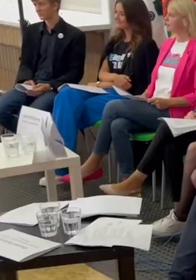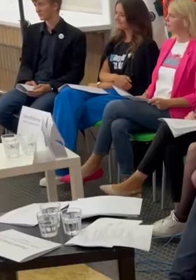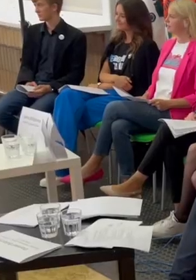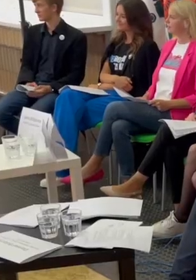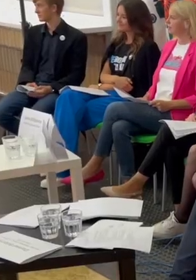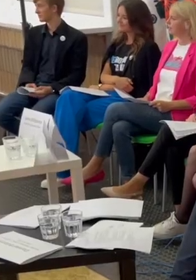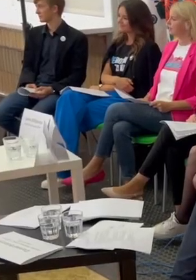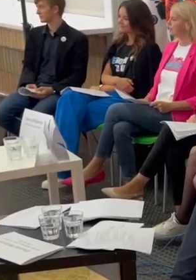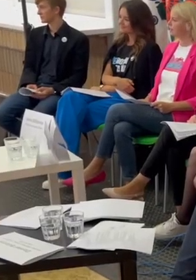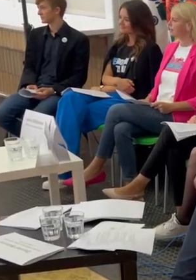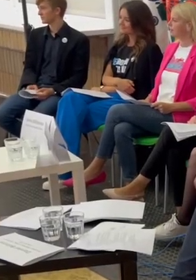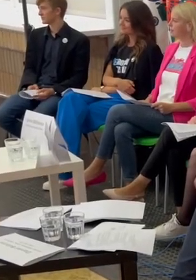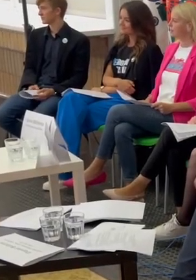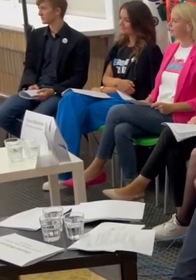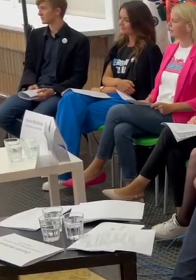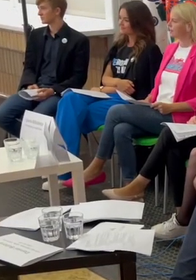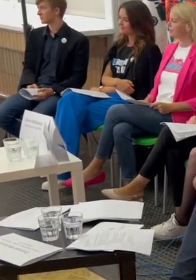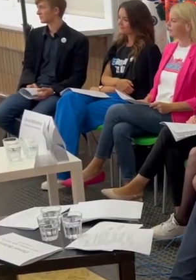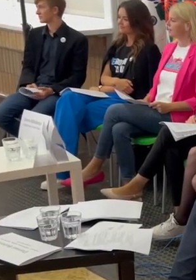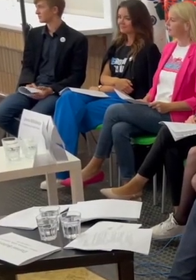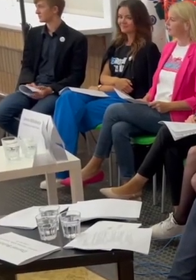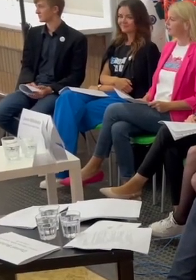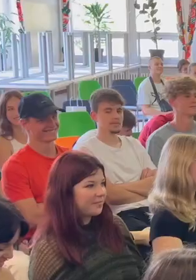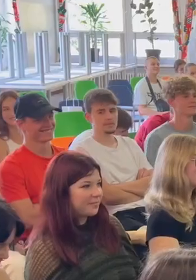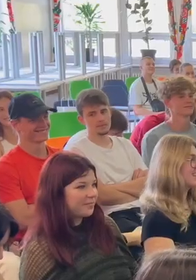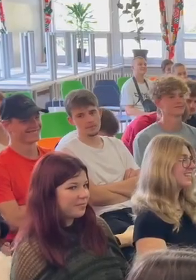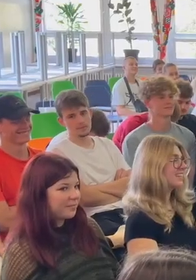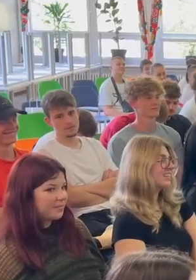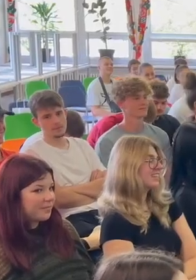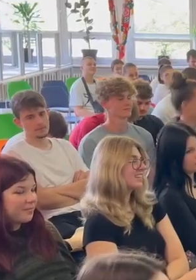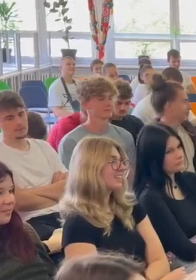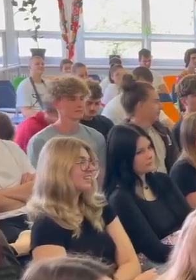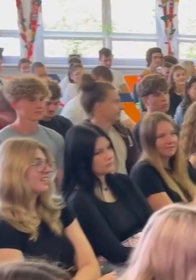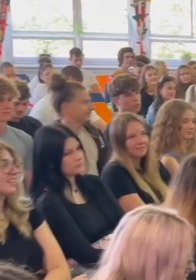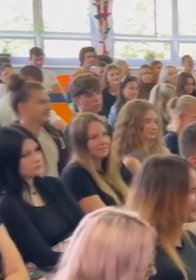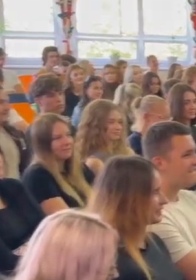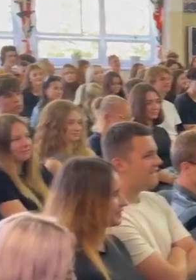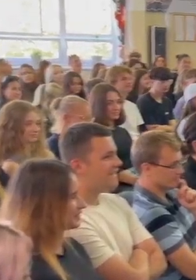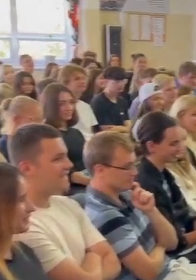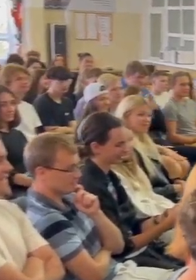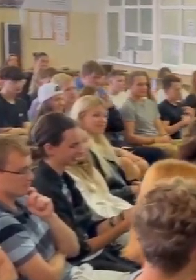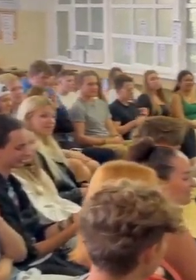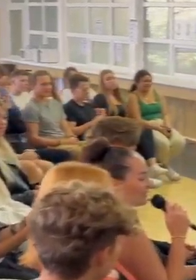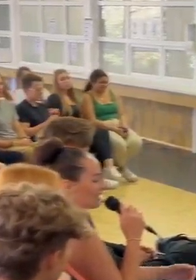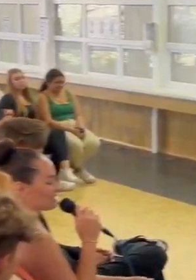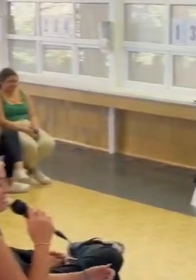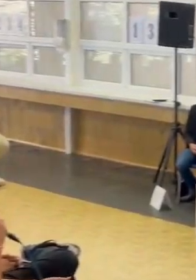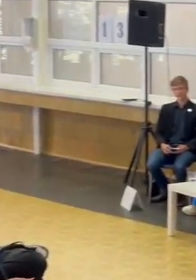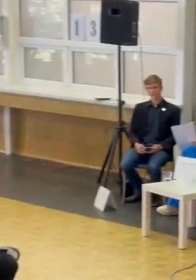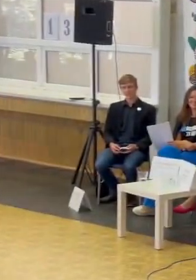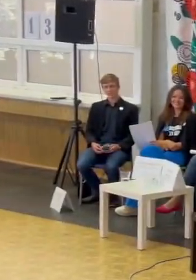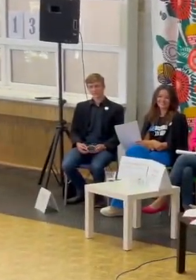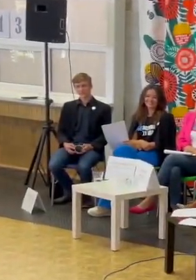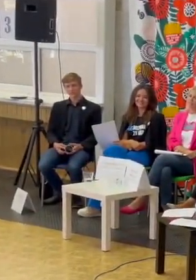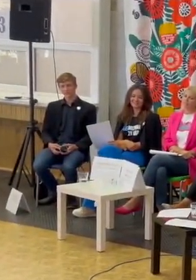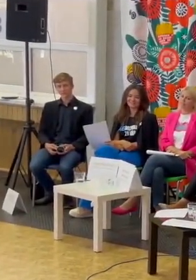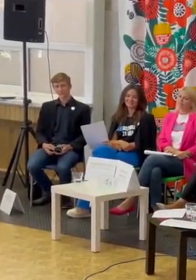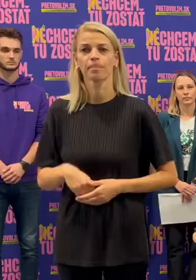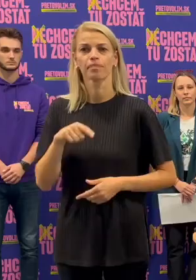Demokracie samozrejme funguje a je taká dobrá, aká je živá, aká je funkčná, aká je prežívaná občanmi. A